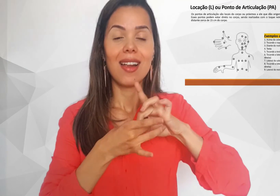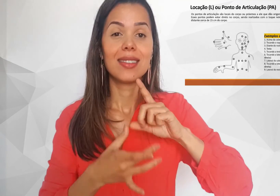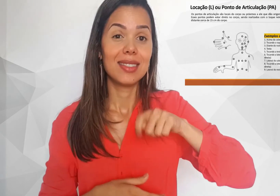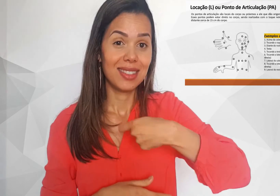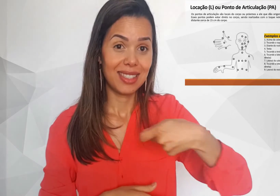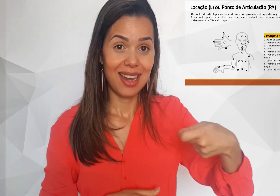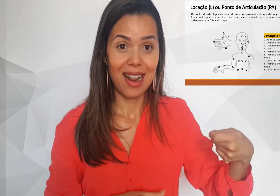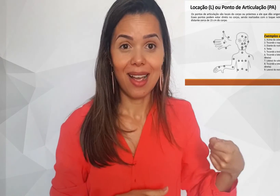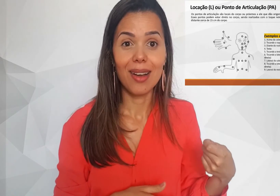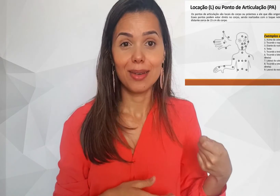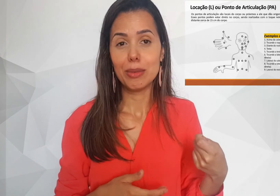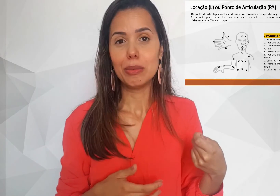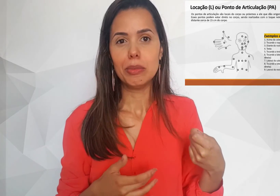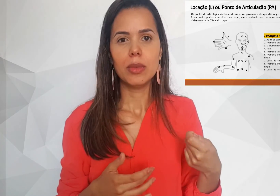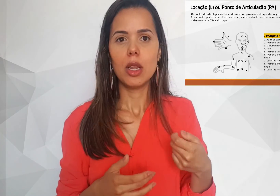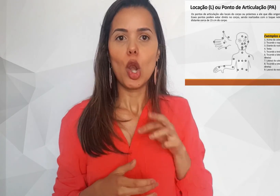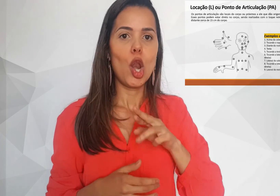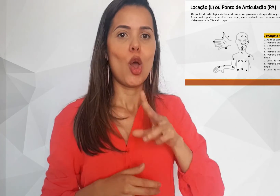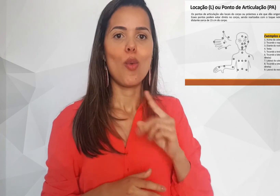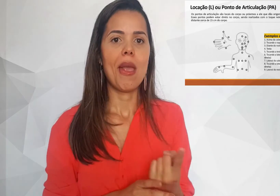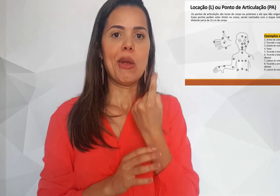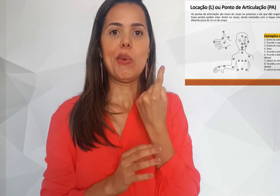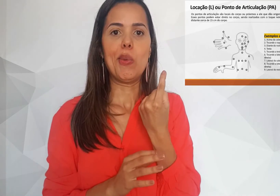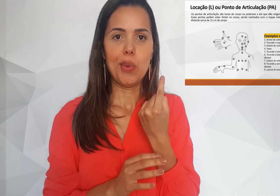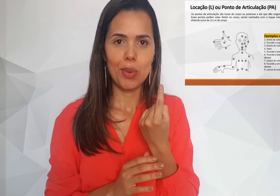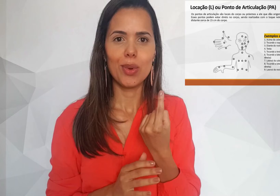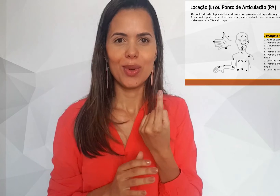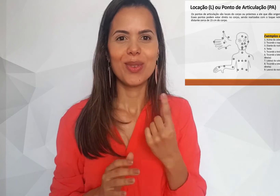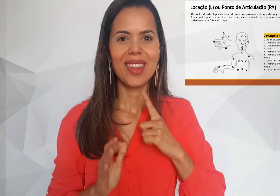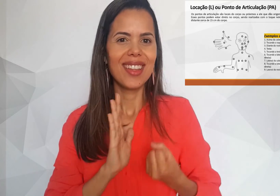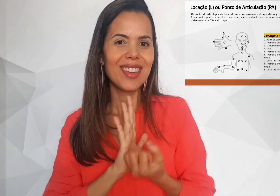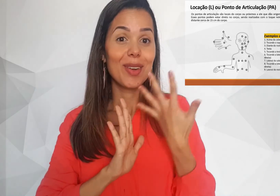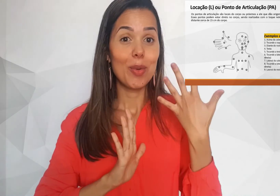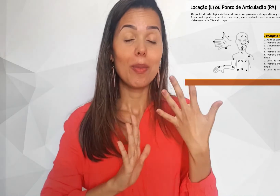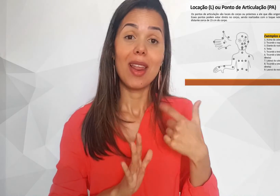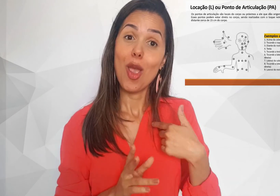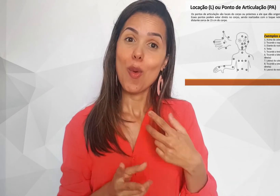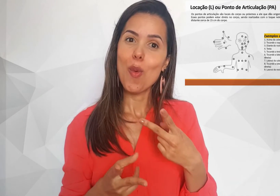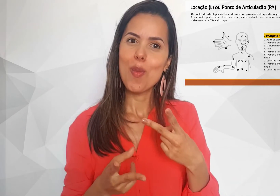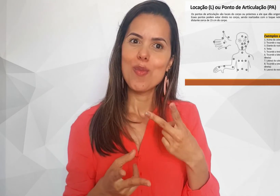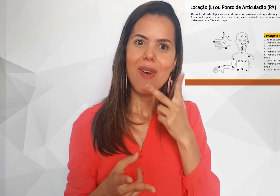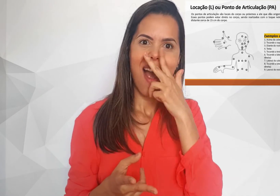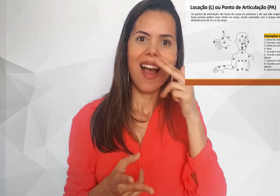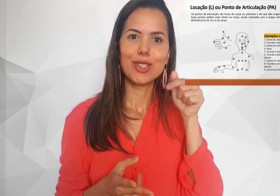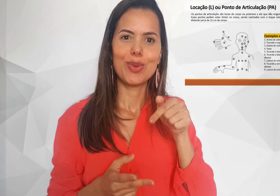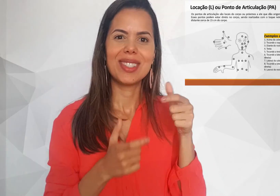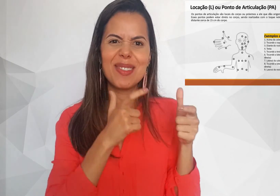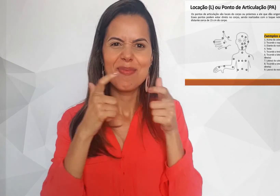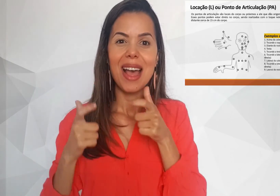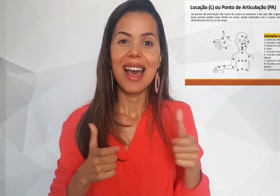ter inúmeras locações ou inúmeros pontos de articulações do corpo, né? Eu acho que esse parâmetro